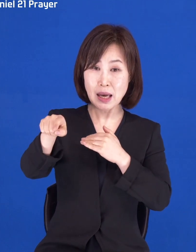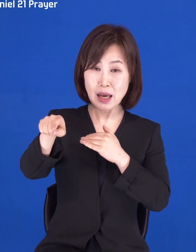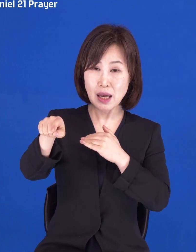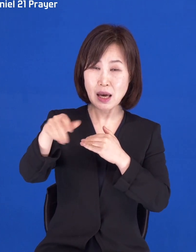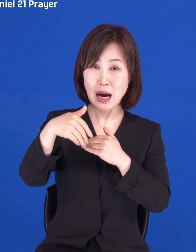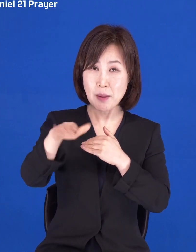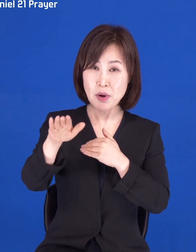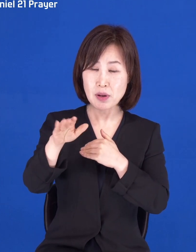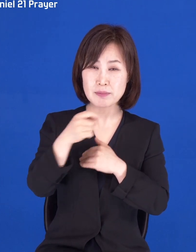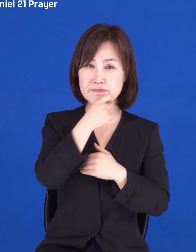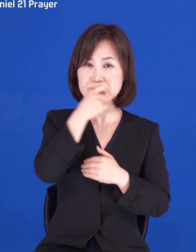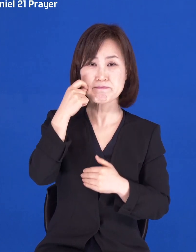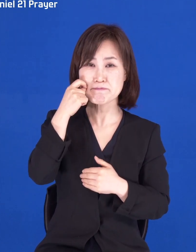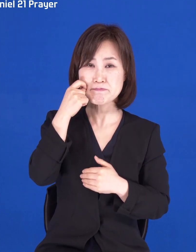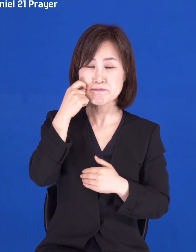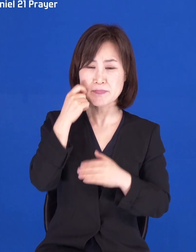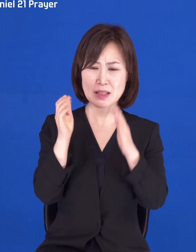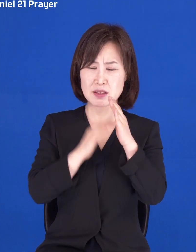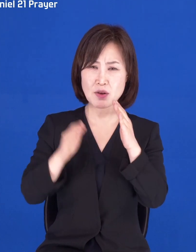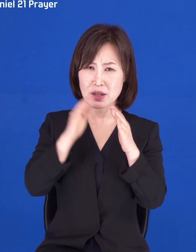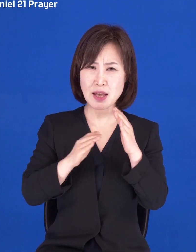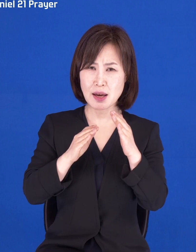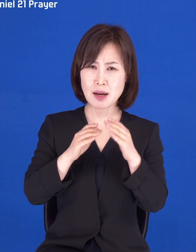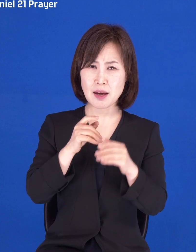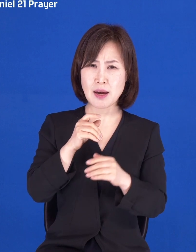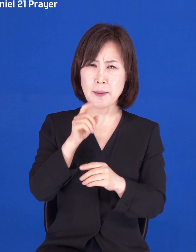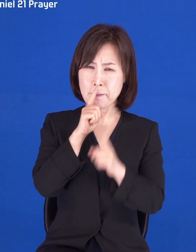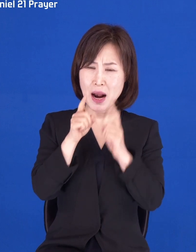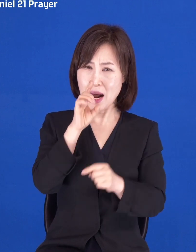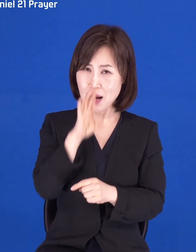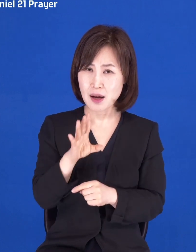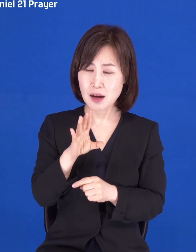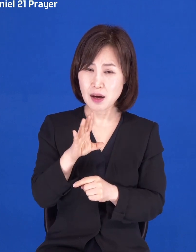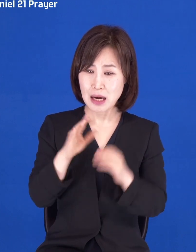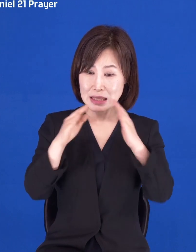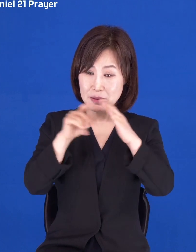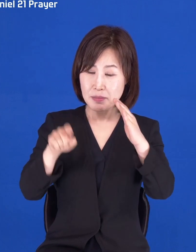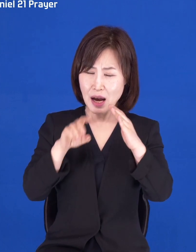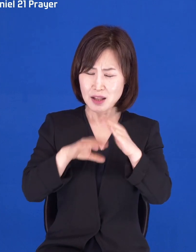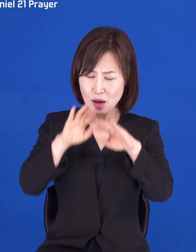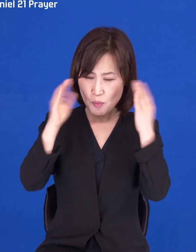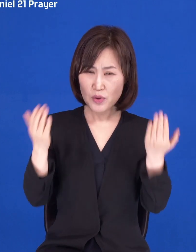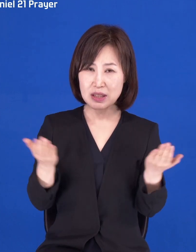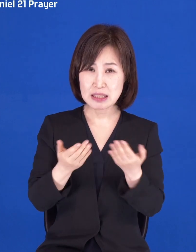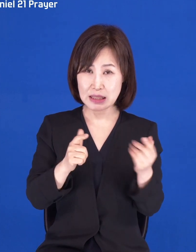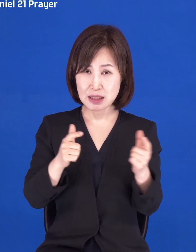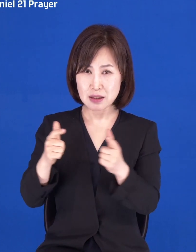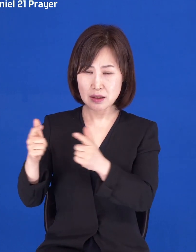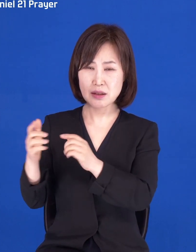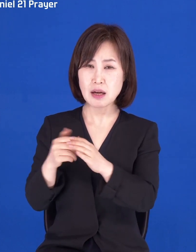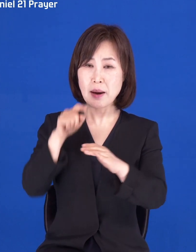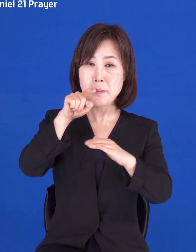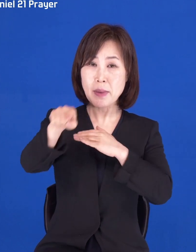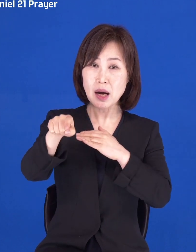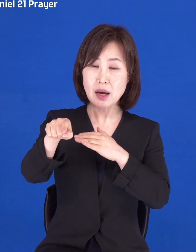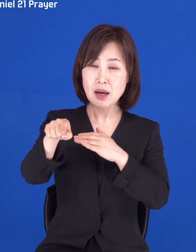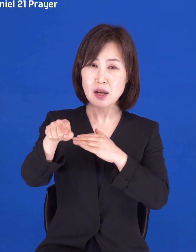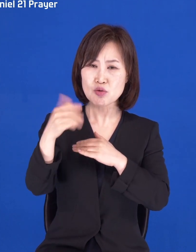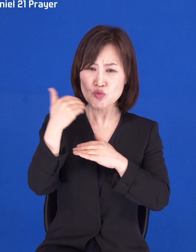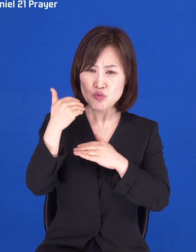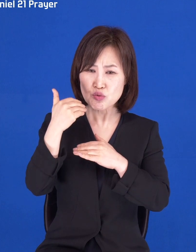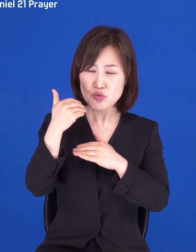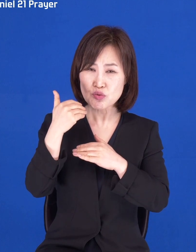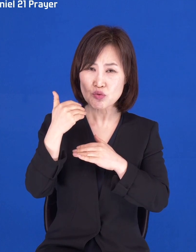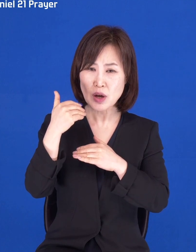입도 뻥긋하지 말라고 하셨습니다. 집 안에서 있었던 모든 일들을 밖에서 어떤